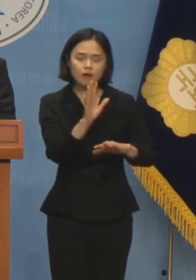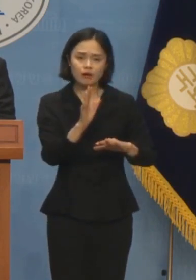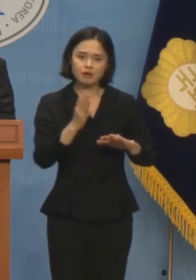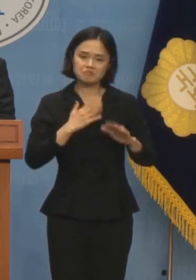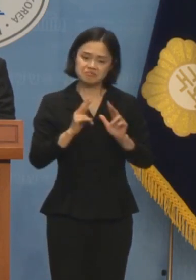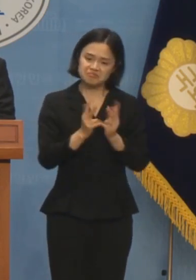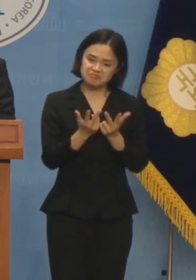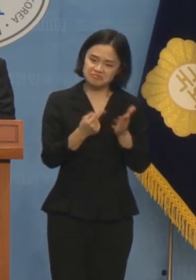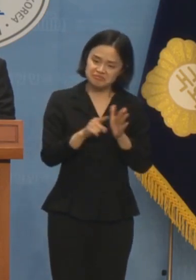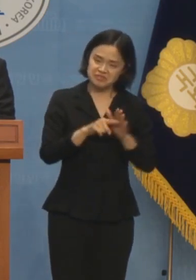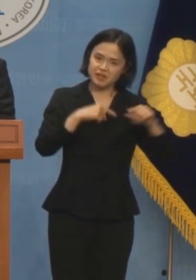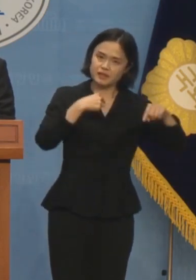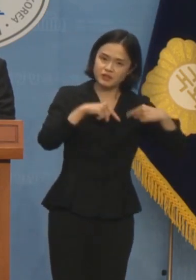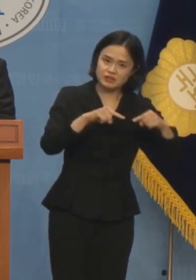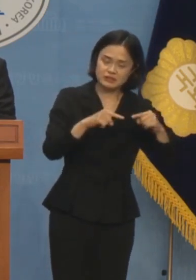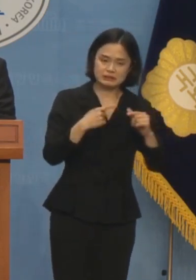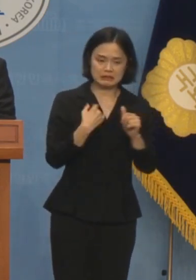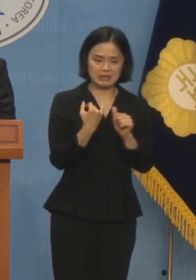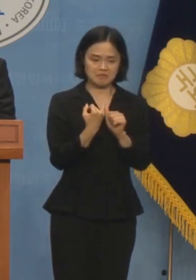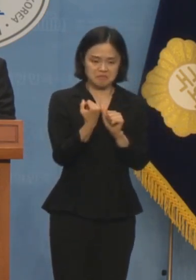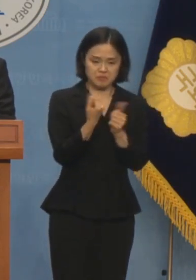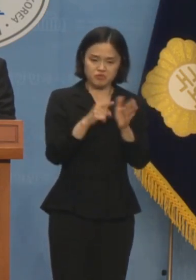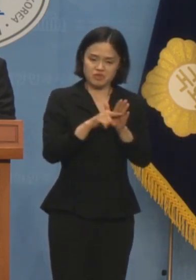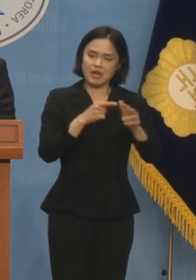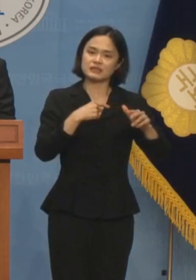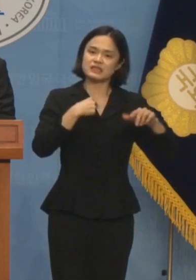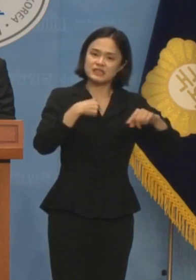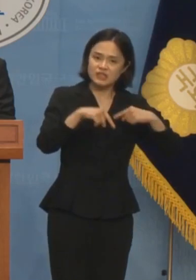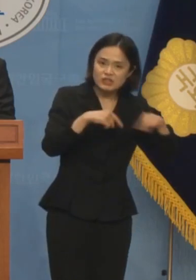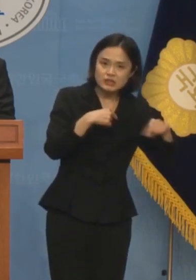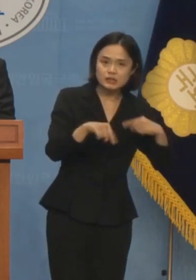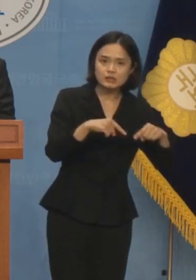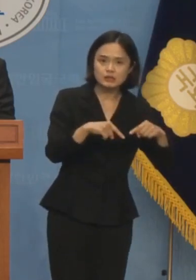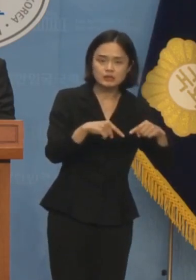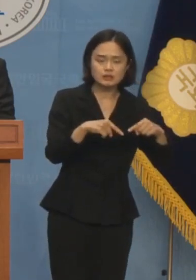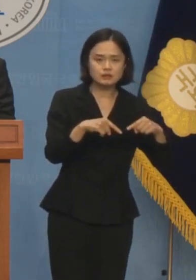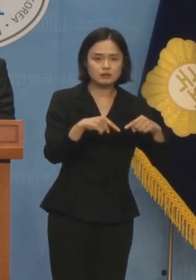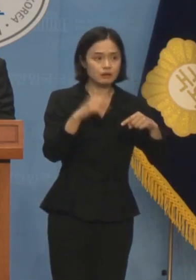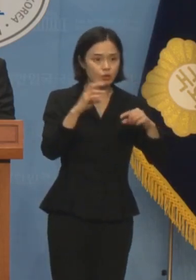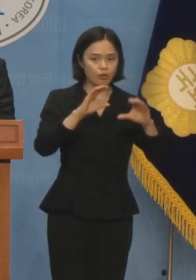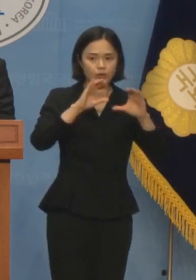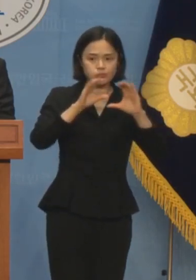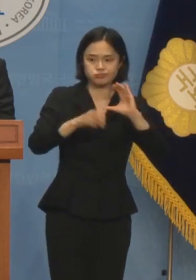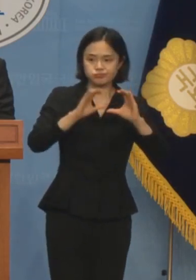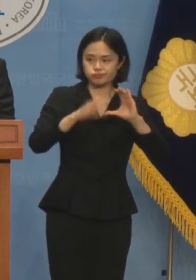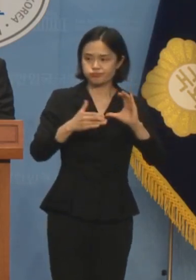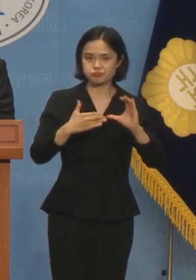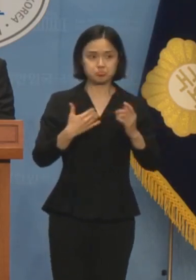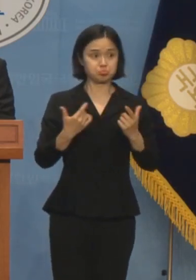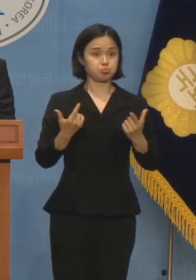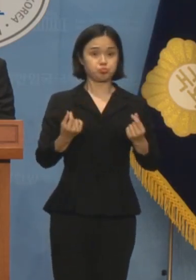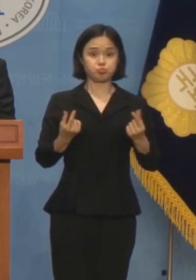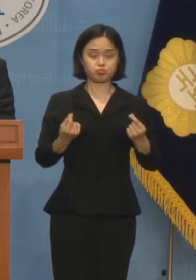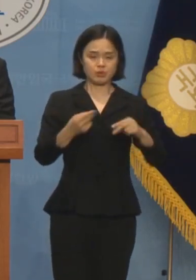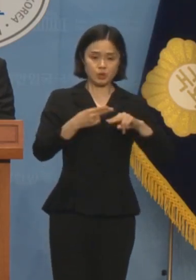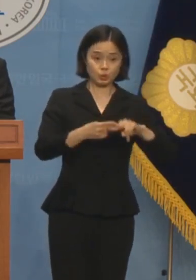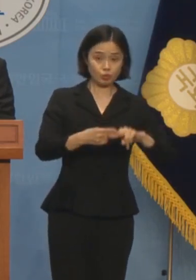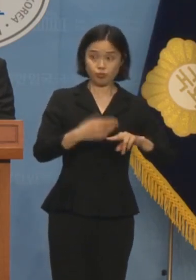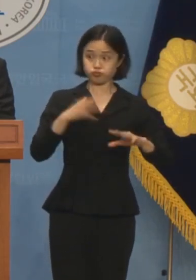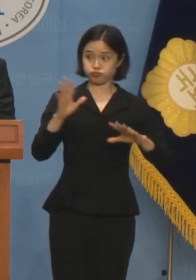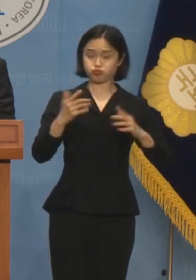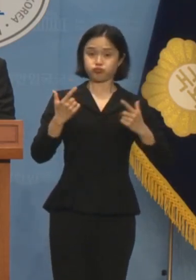가족의만을 위한 정치 불통과 독선을 정당화하기 위한 정치를 대화와